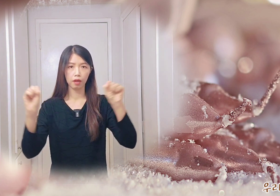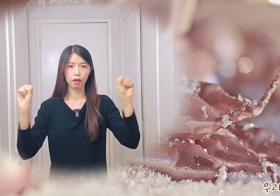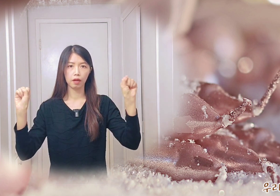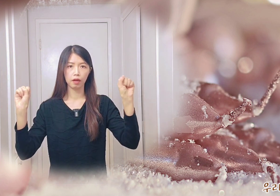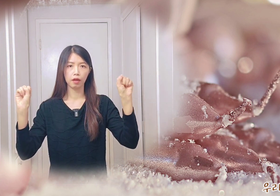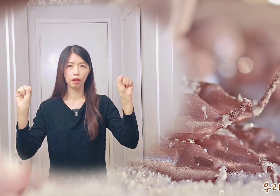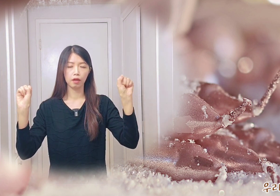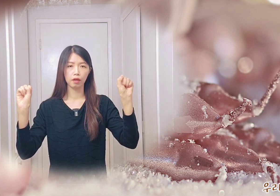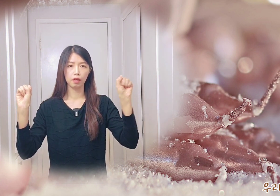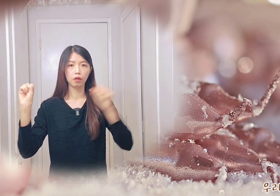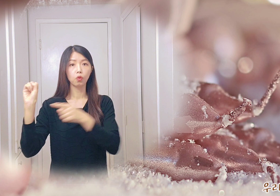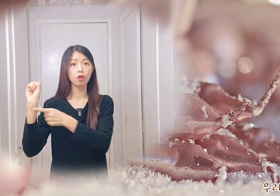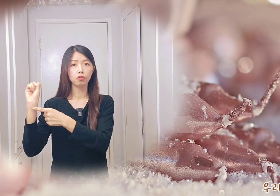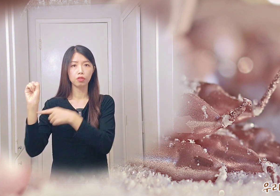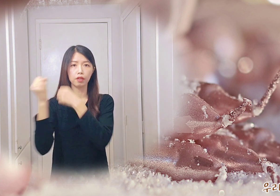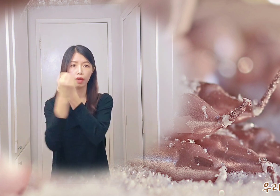이렇게